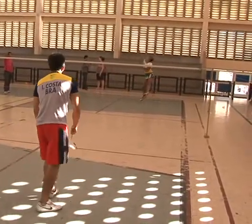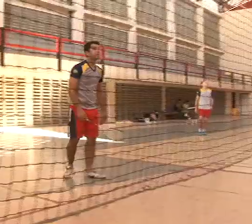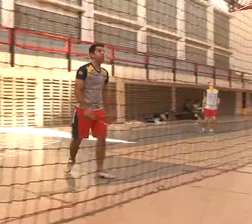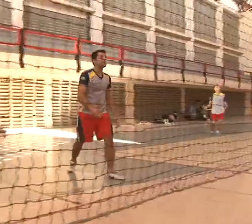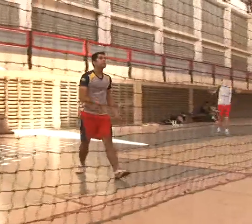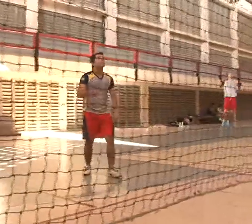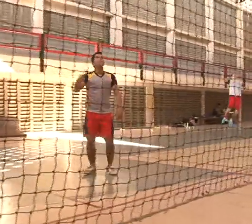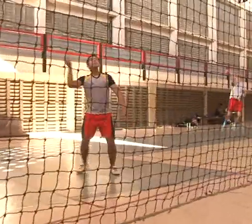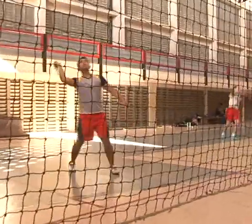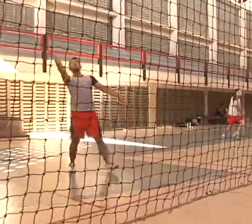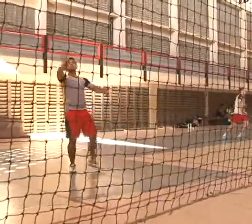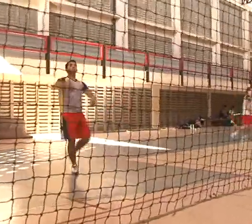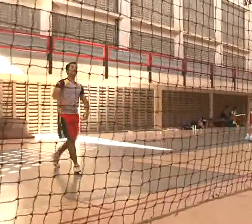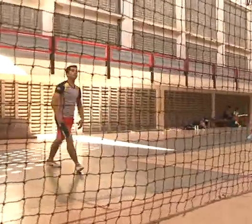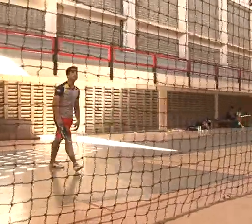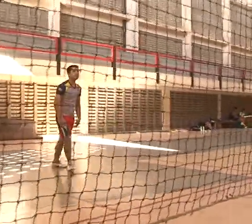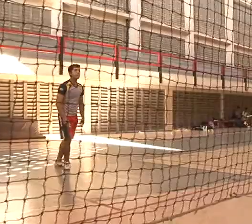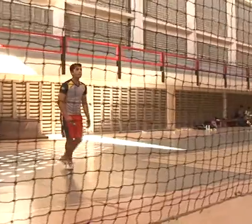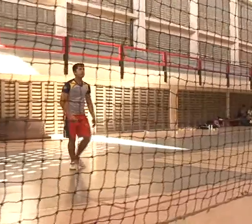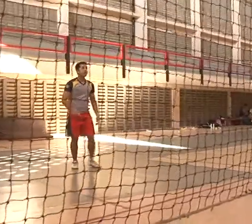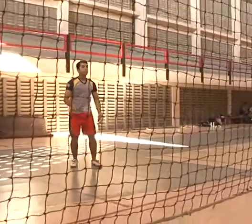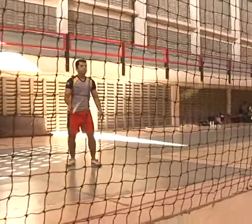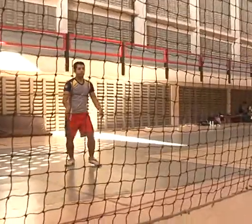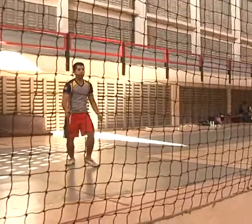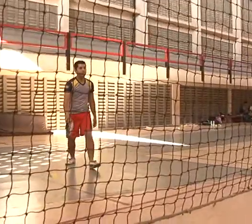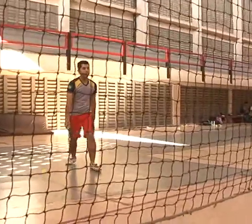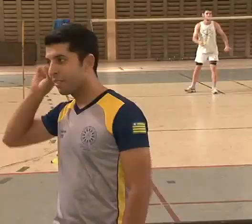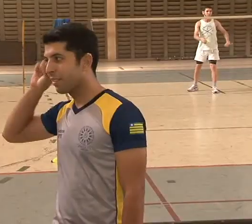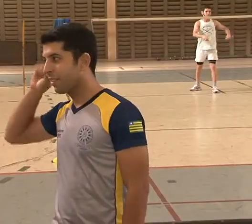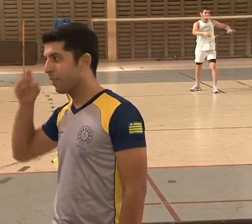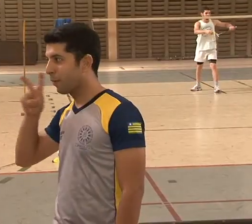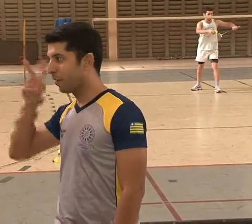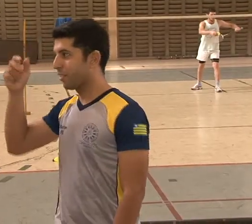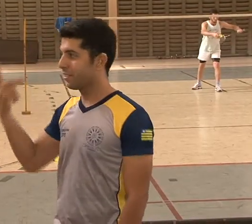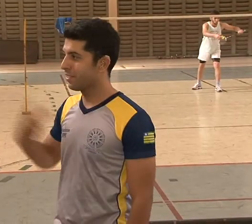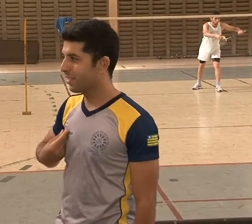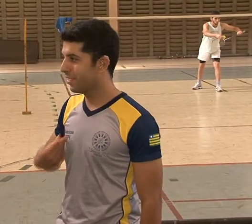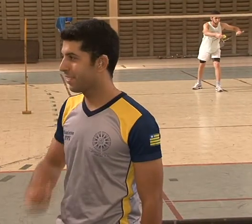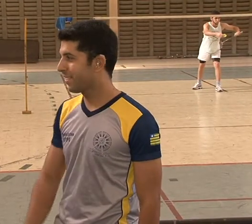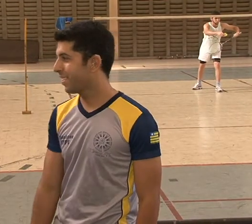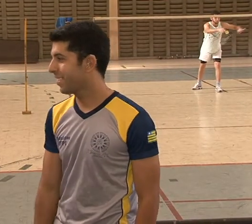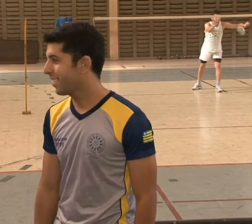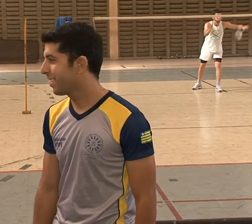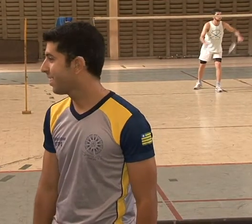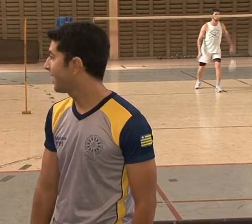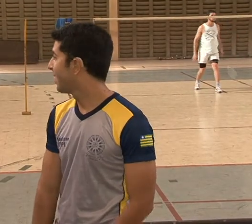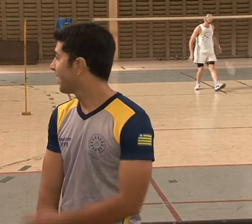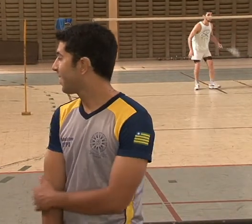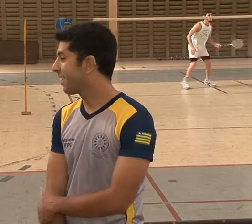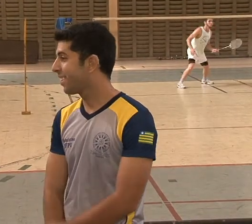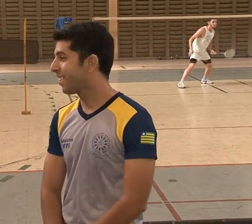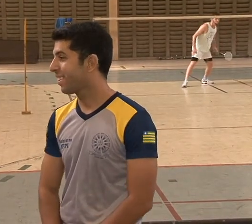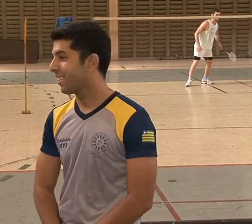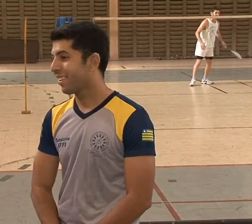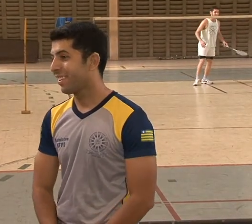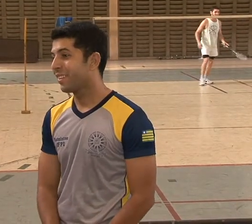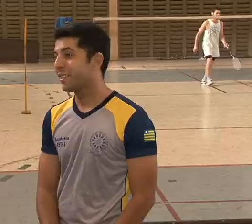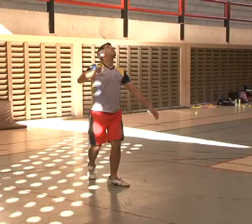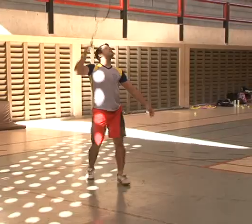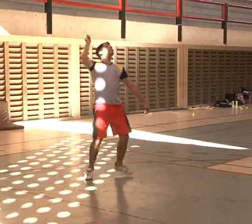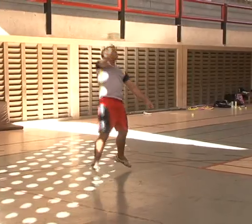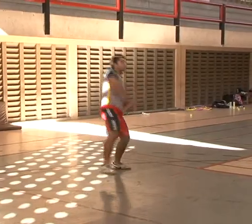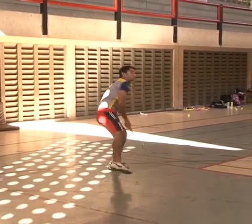imaginava ser um vencedor. Hoje, aos 26 anos, o jovem descobriu no esporte um talento a ser